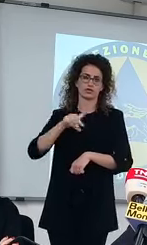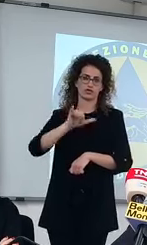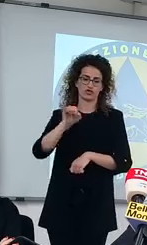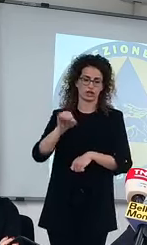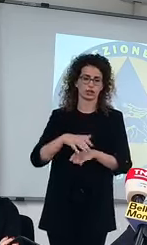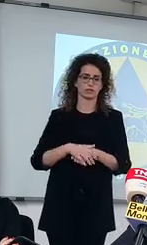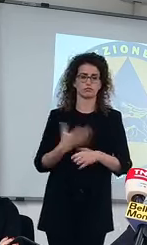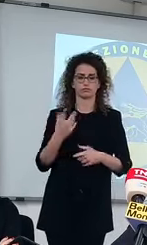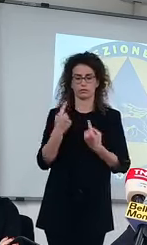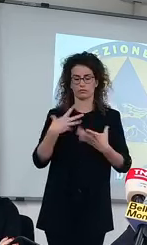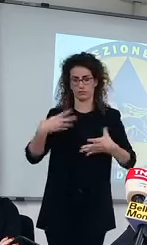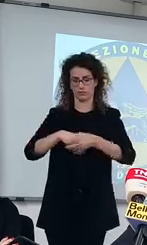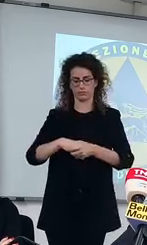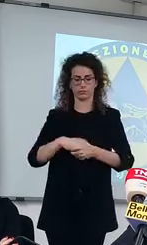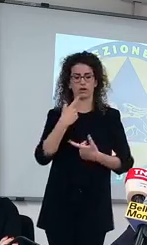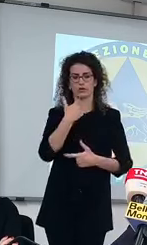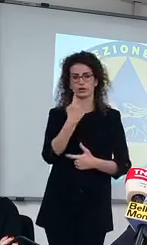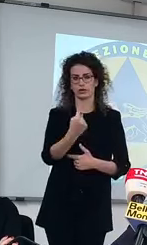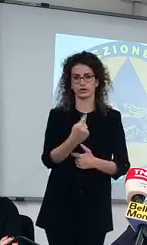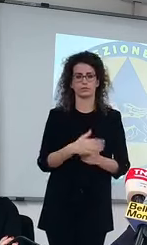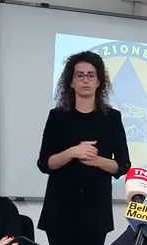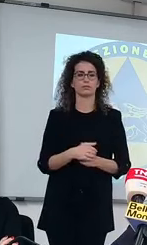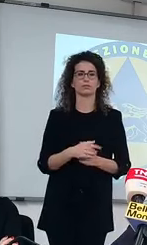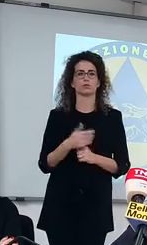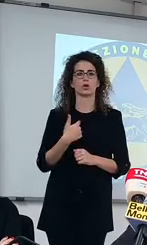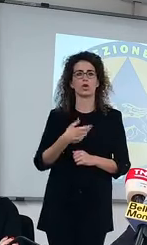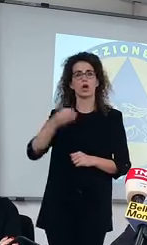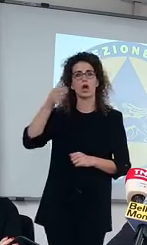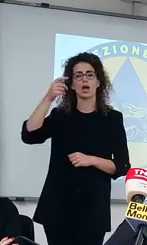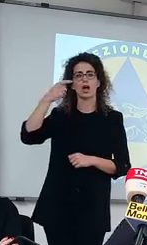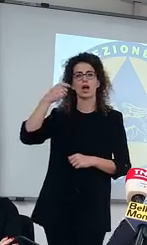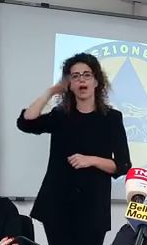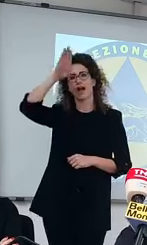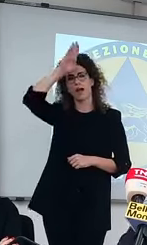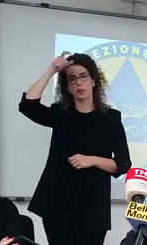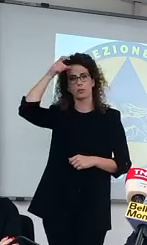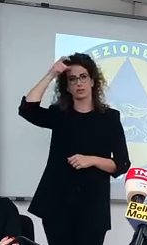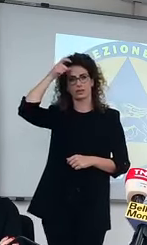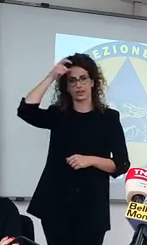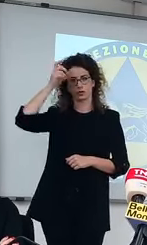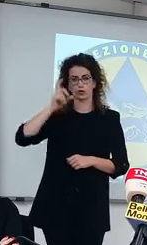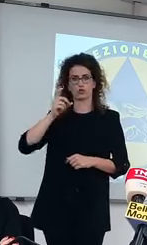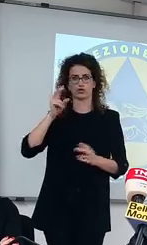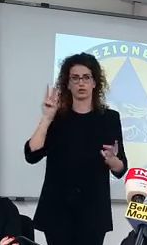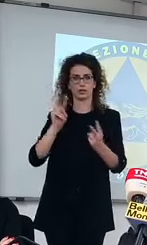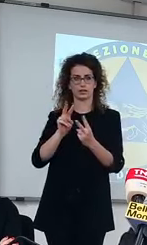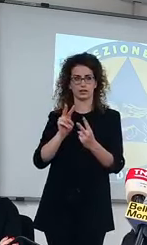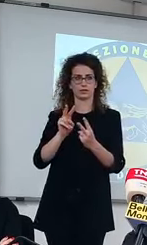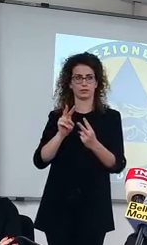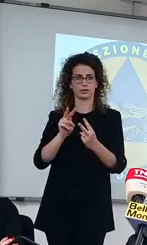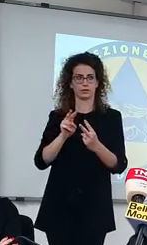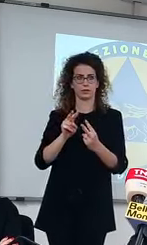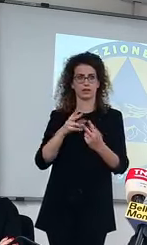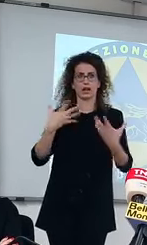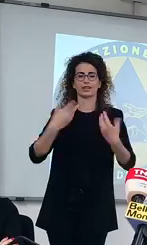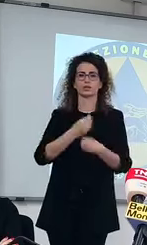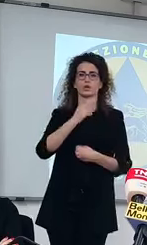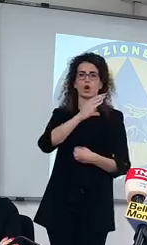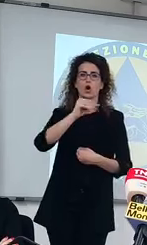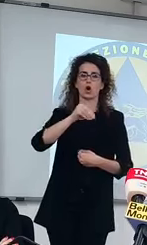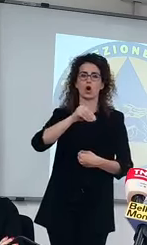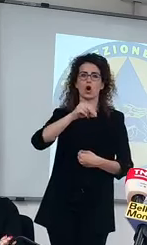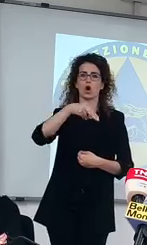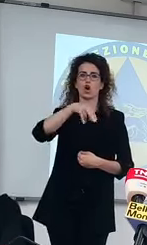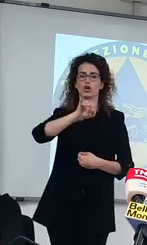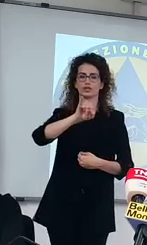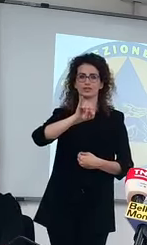eccetera. Ecco, volevo dire una roba, poi incontreremo il Capo dello Stato giovedì con il CONI, quindi soci